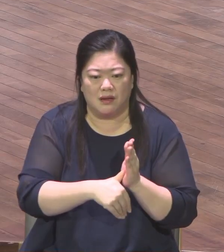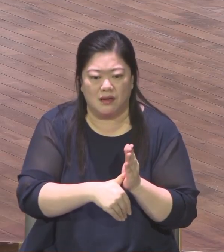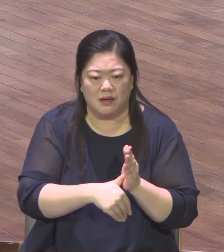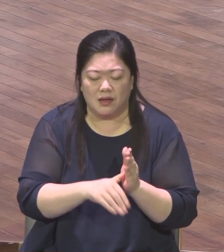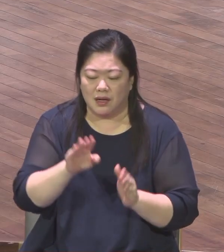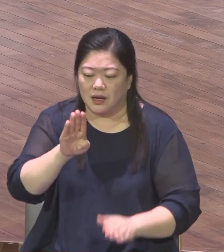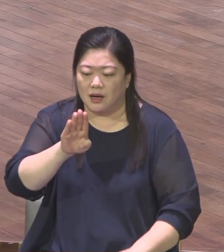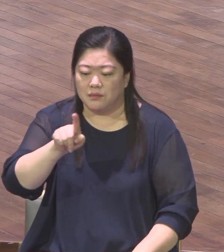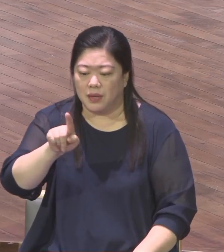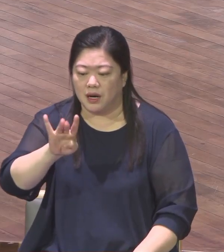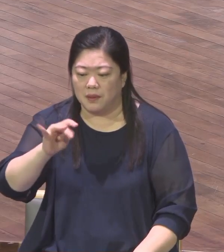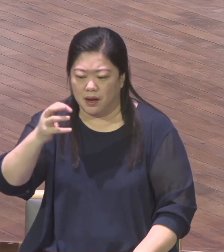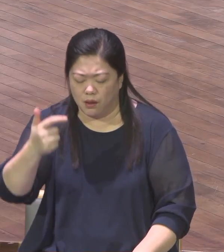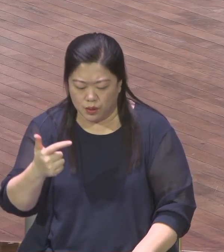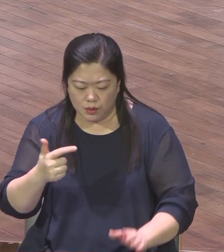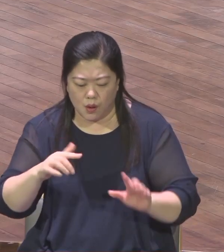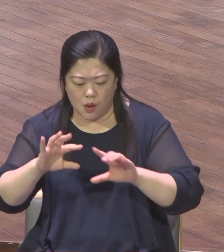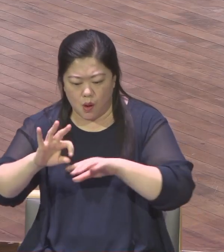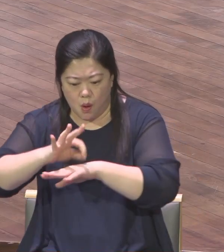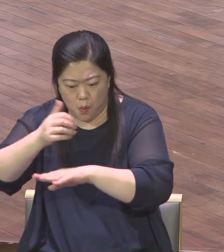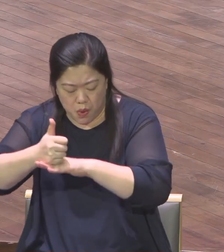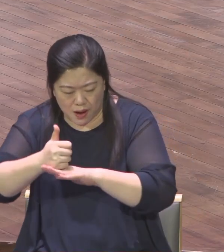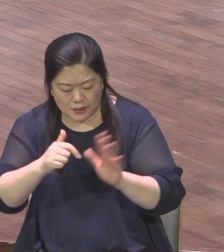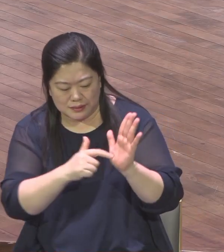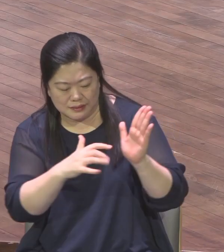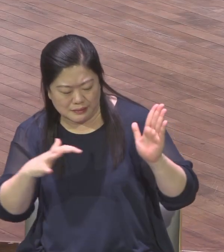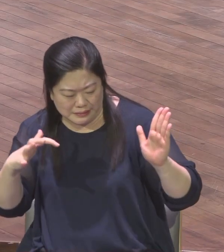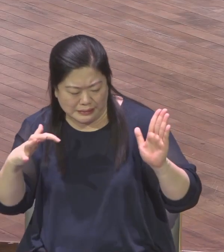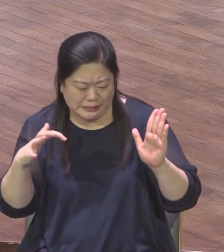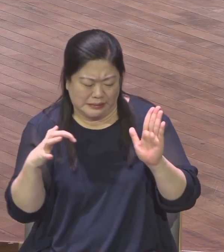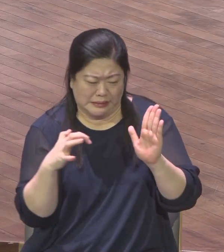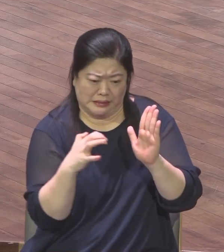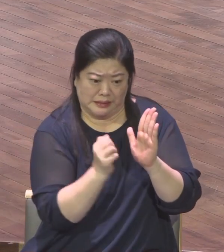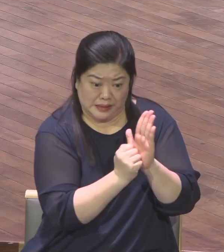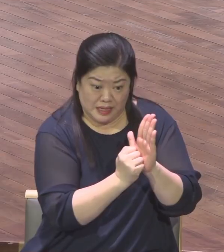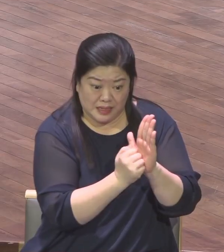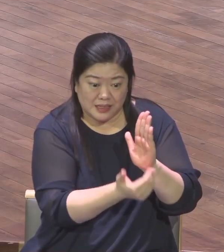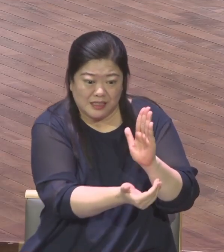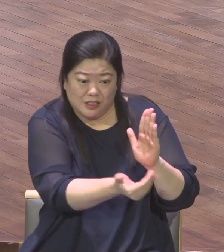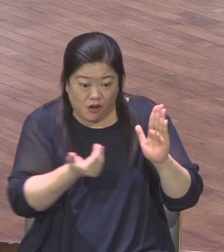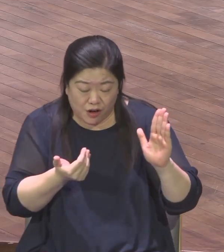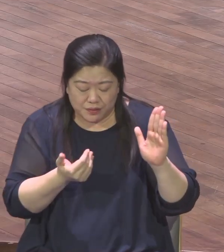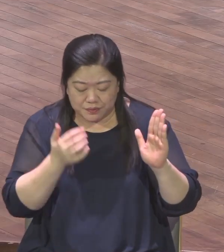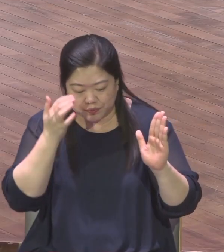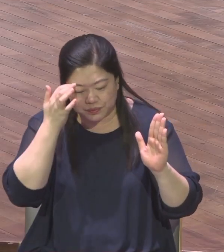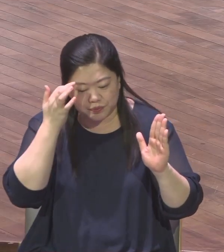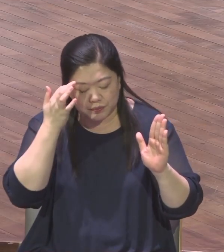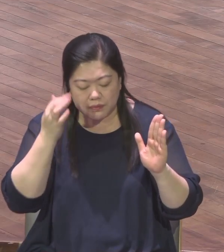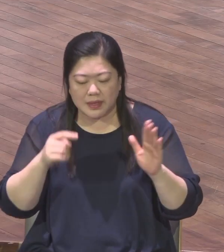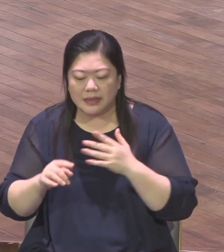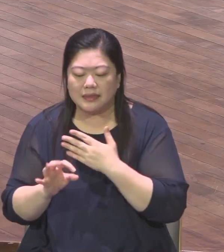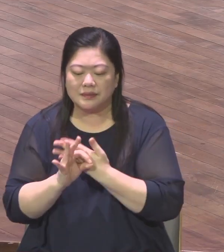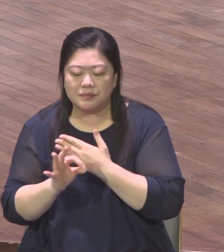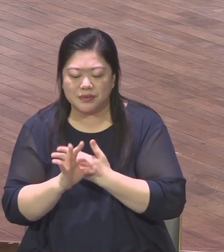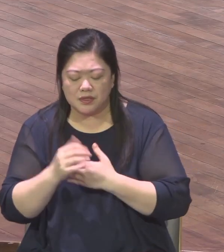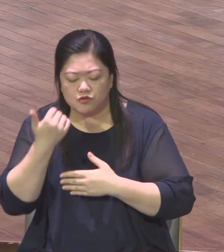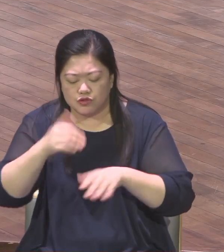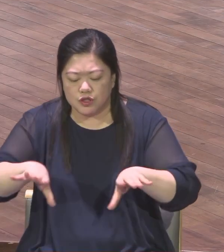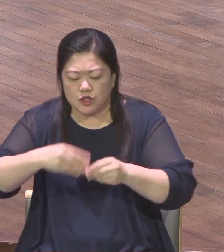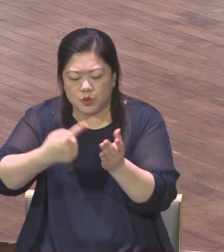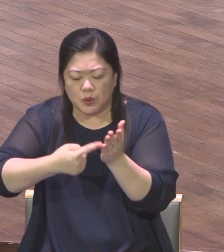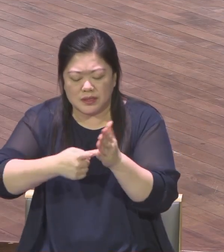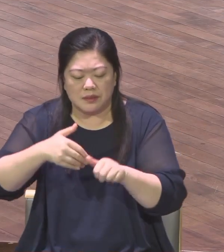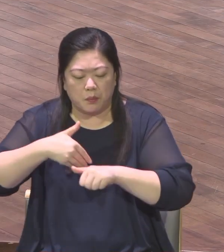바벨론 느부갓네살 왕이 그다랴라고 하는 이 사람을 총독으로 임명했어요. 이